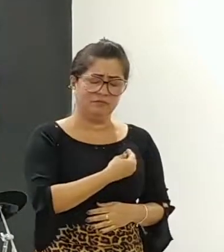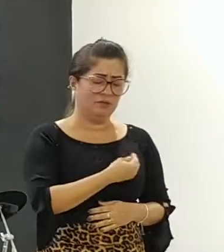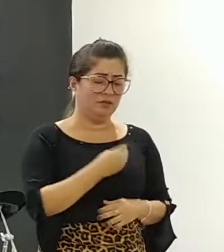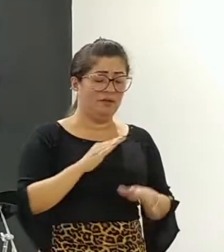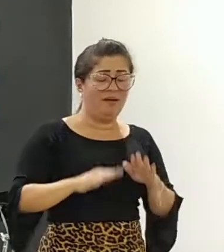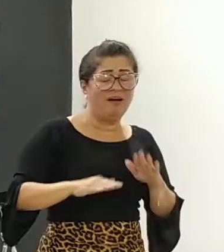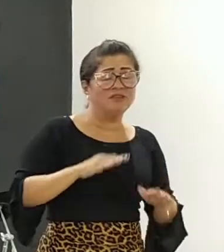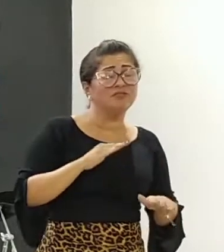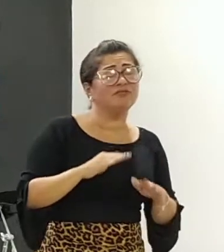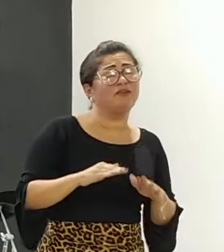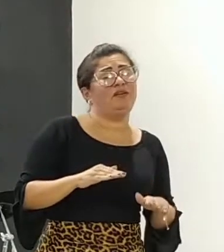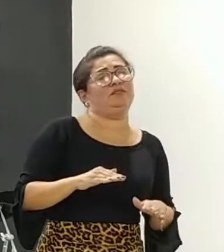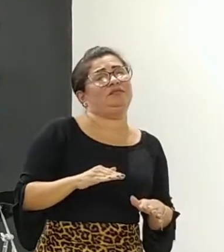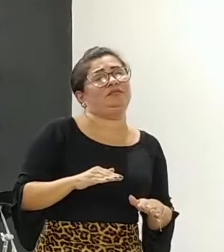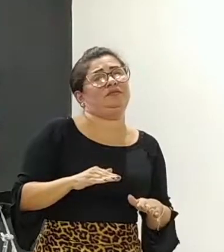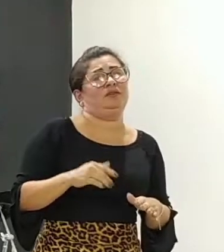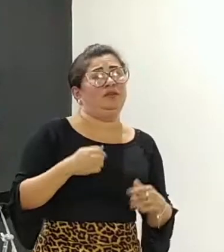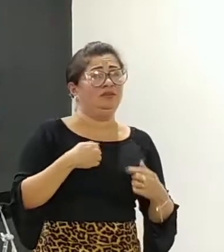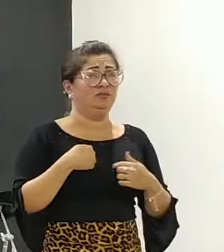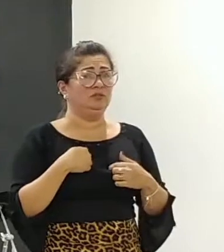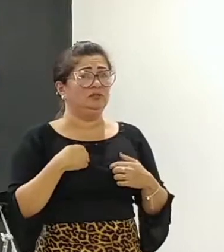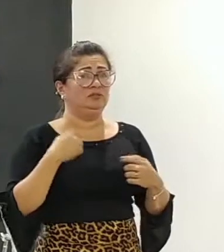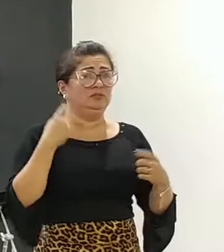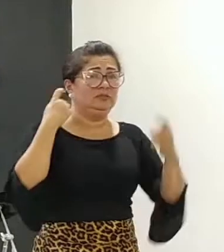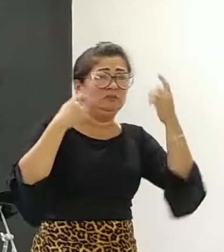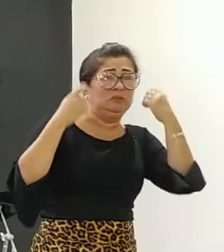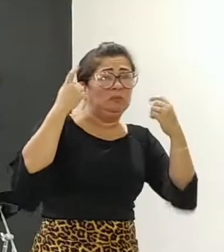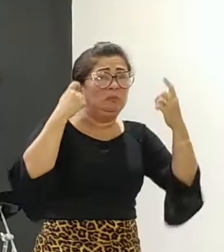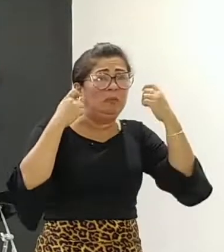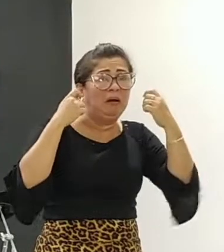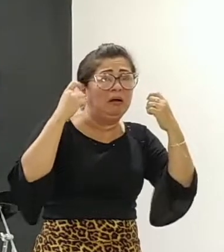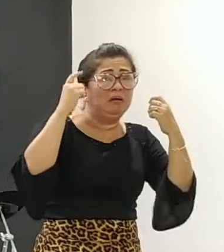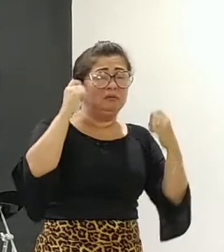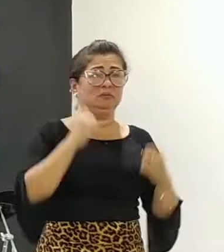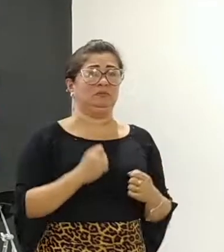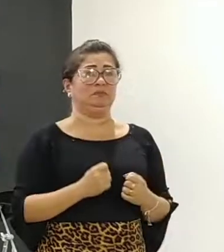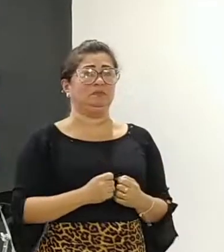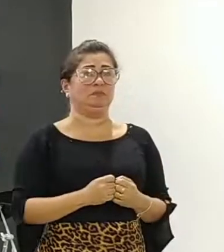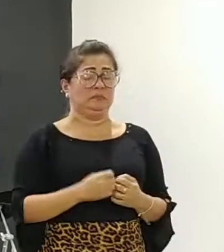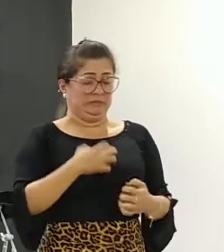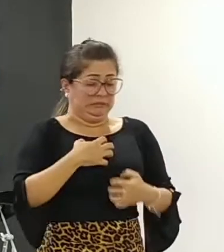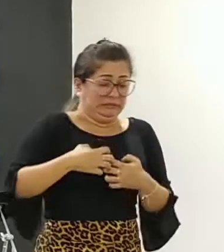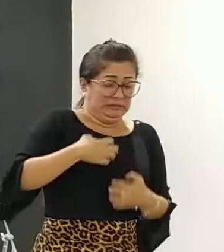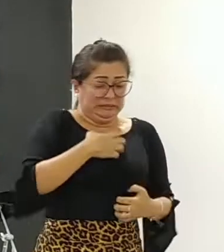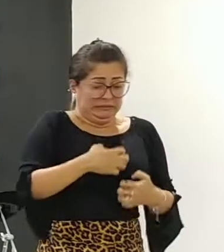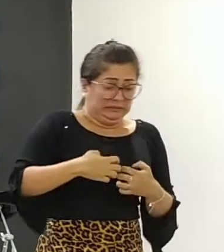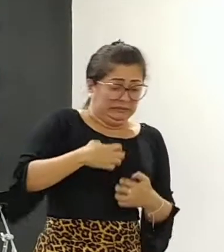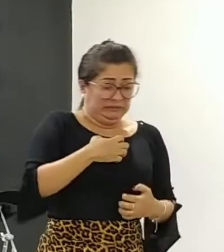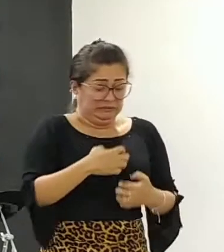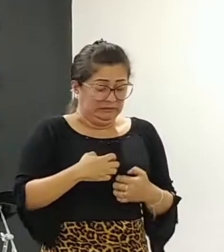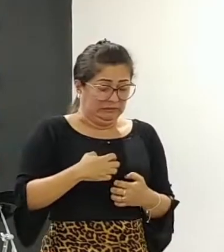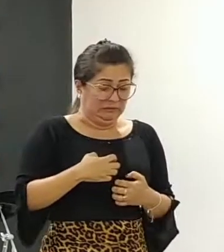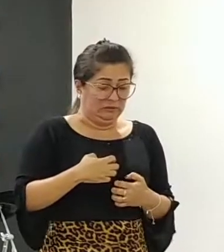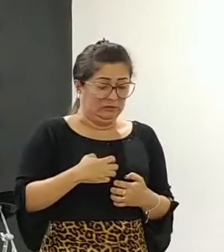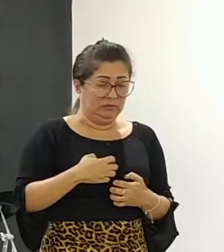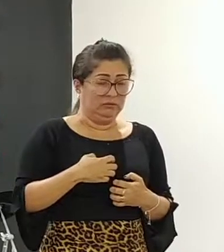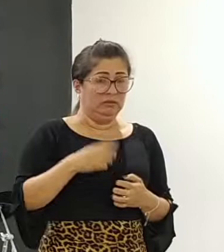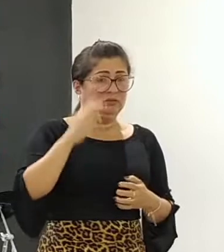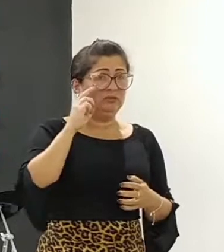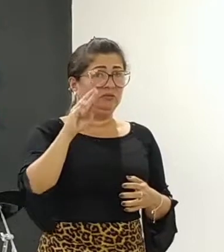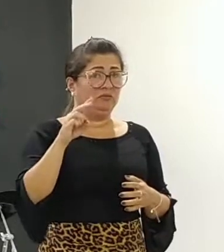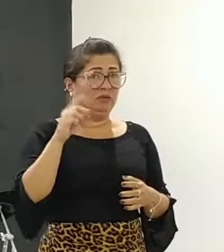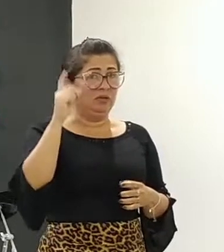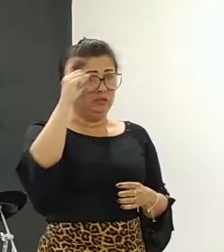às vezes a gente se desespera em muitas coisas, quando a gente vê as ondas batendo no